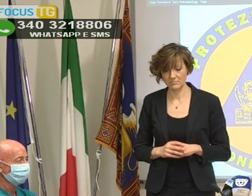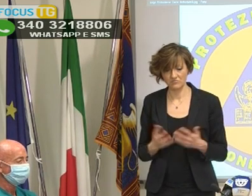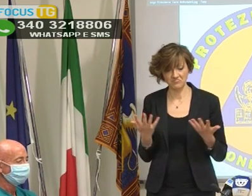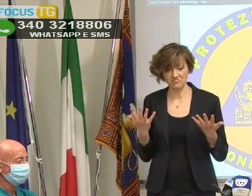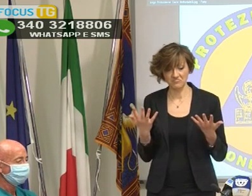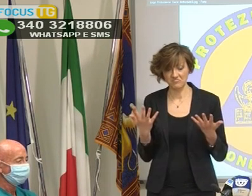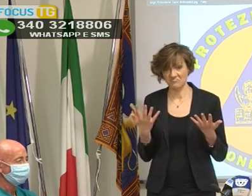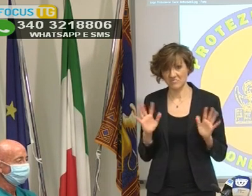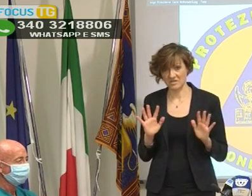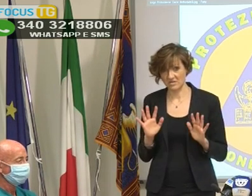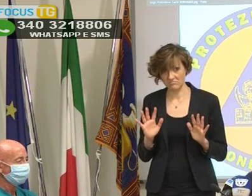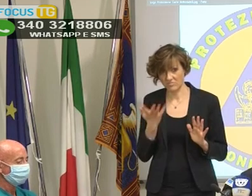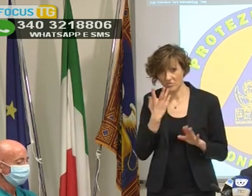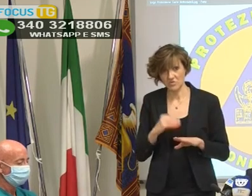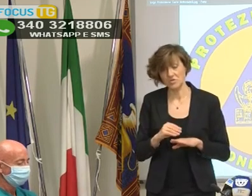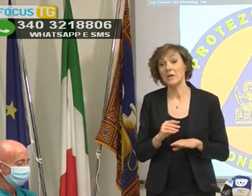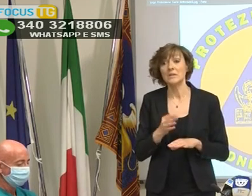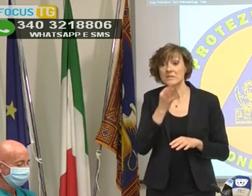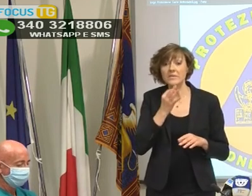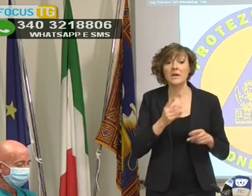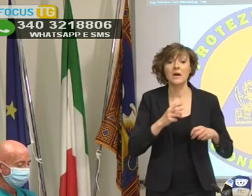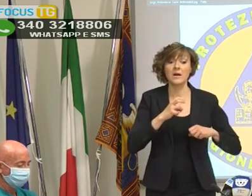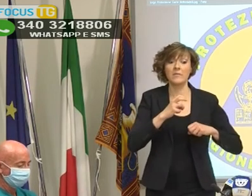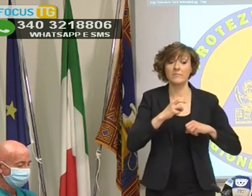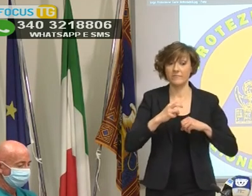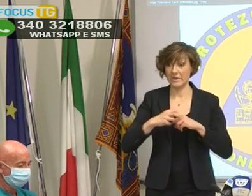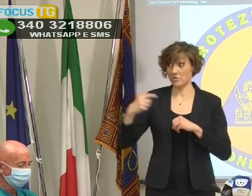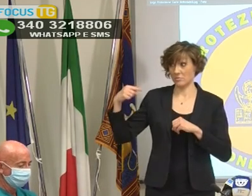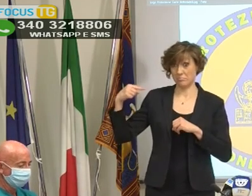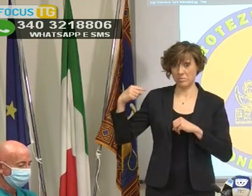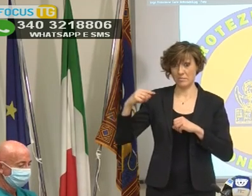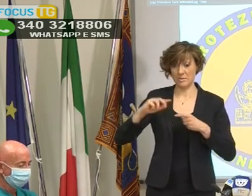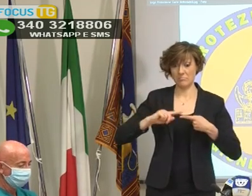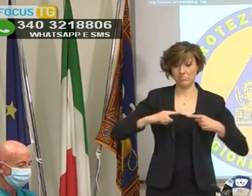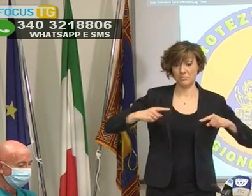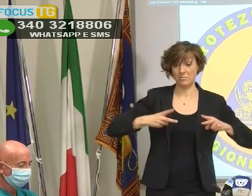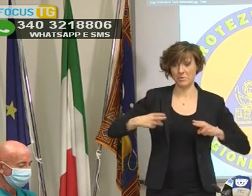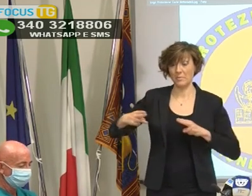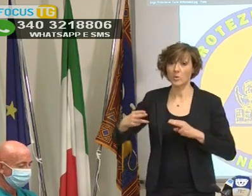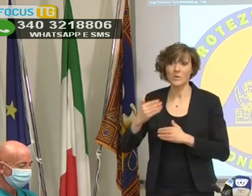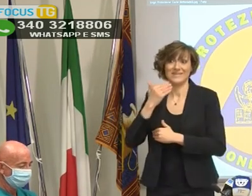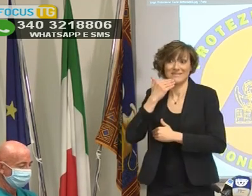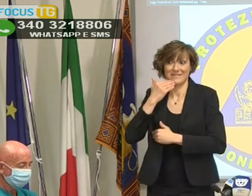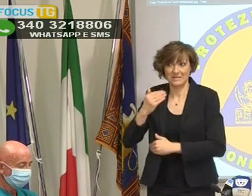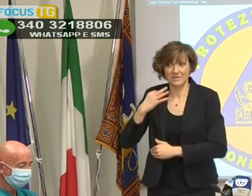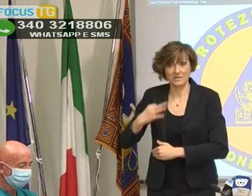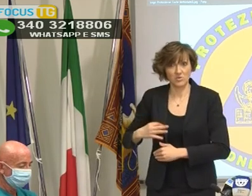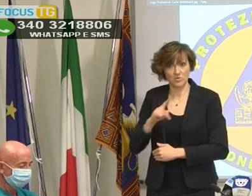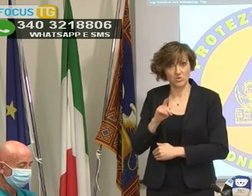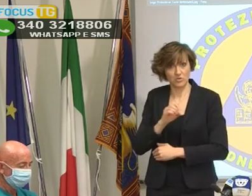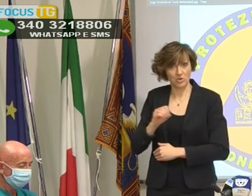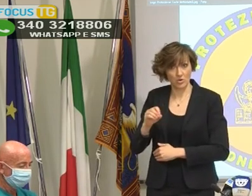Basta, non vi aggiungo altro. Quindi avete capito, abbiamo sequenziato il virus, è stato, quindi grazie a dottoressa Ricci, zooprofilattico delle Venezie,